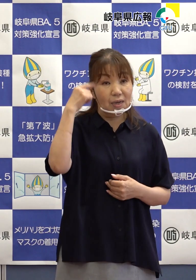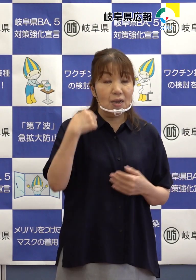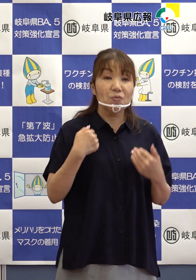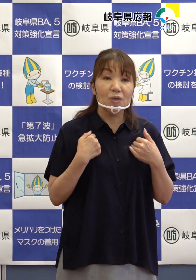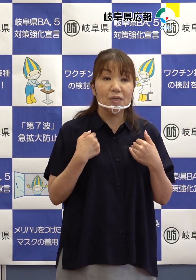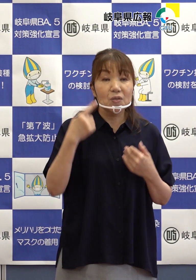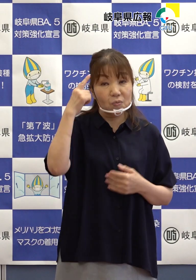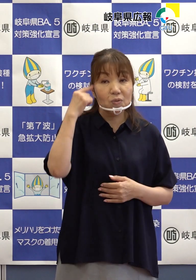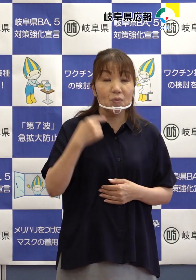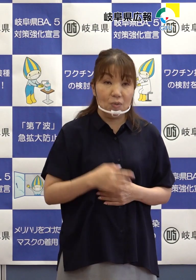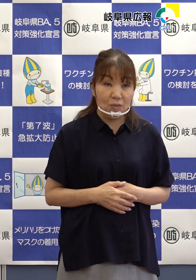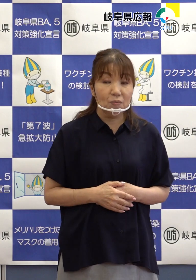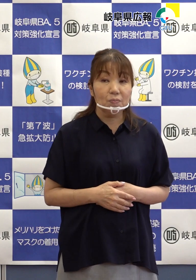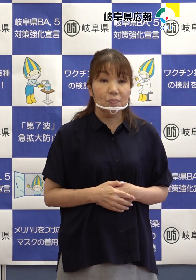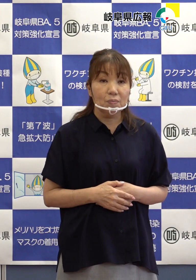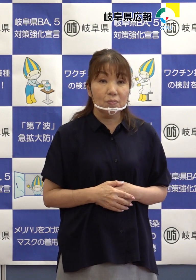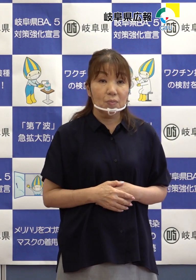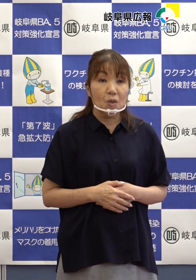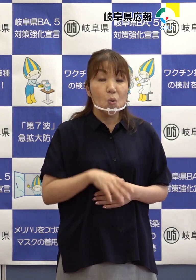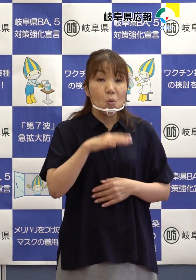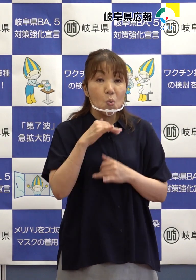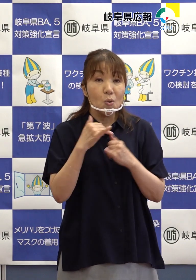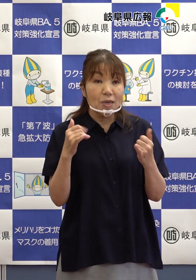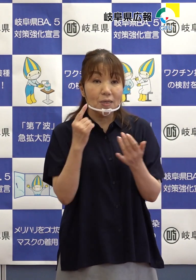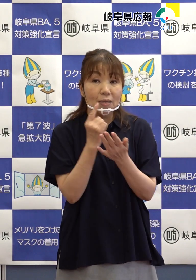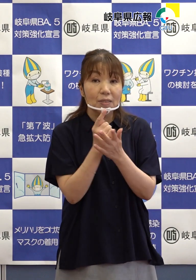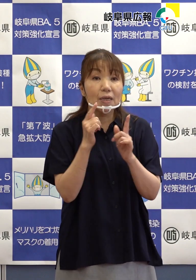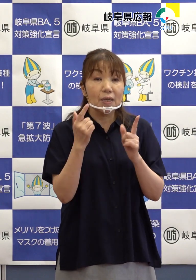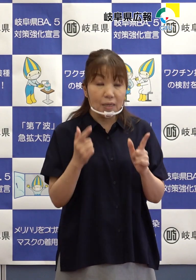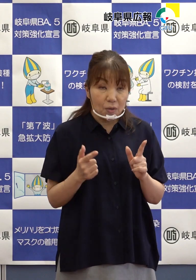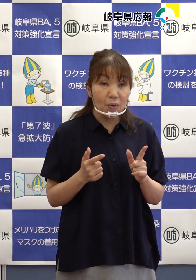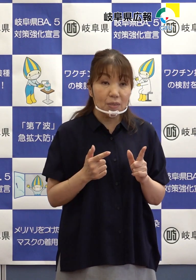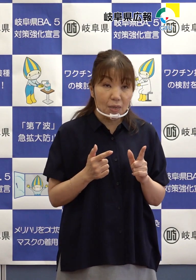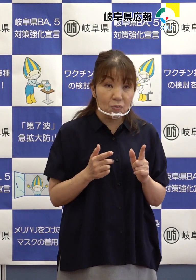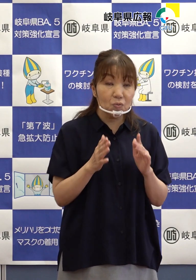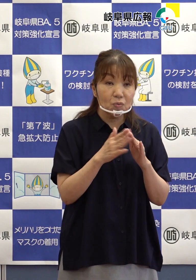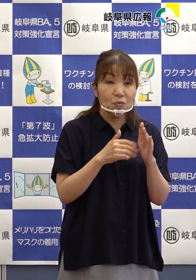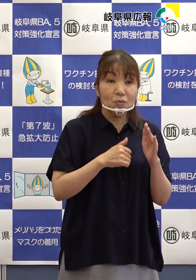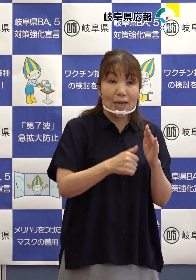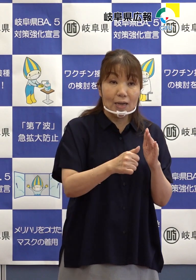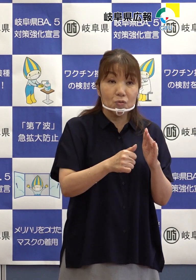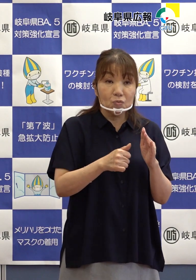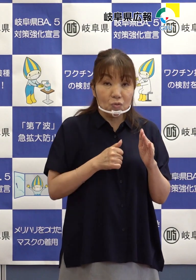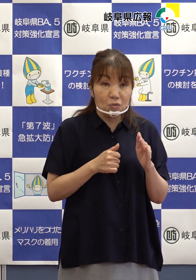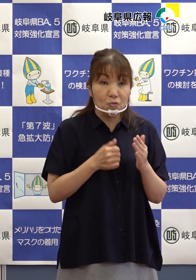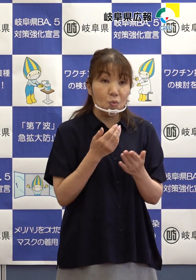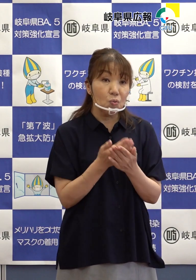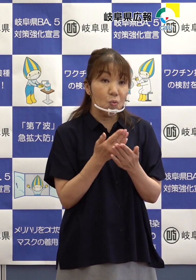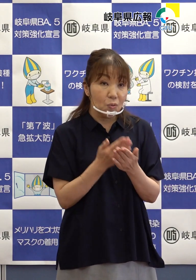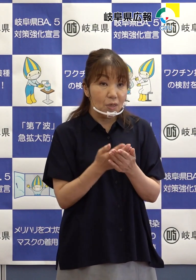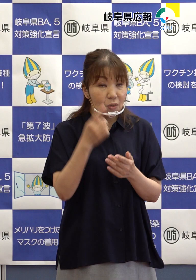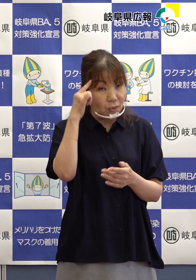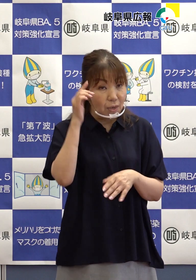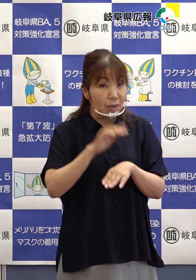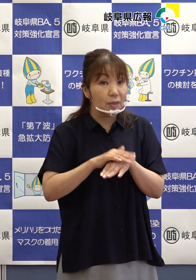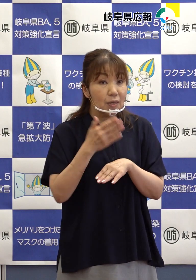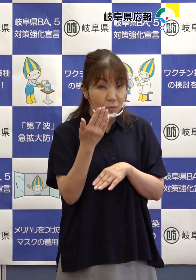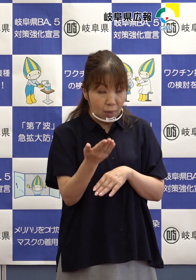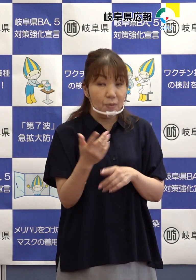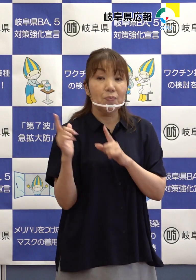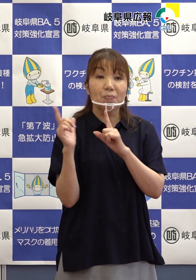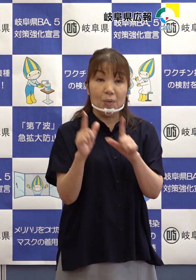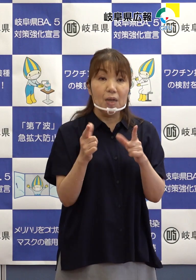ます人に限らず五ツ星のですすっごいくらいでしているそういうことですね